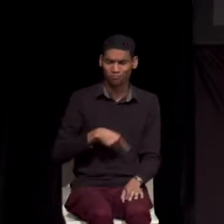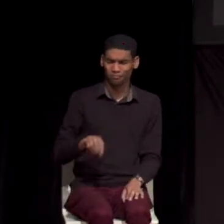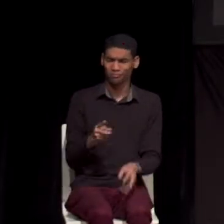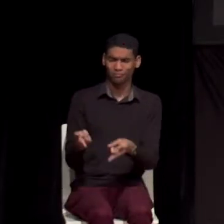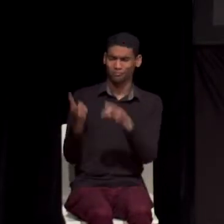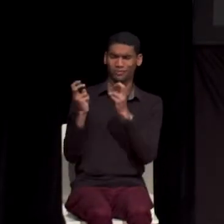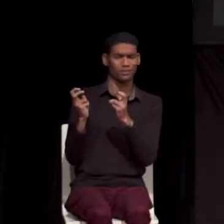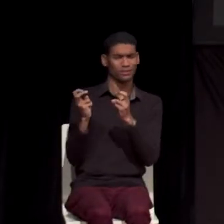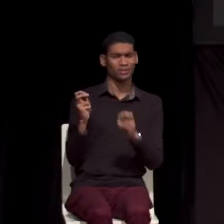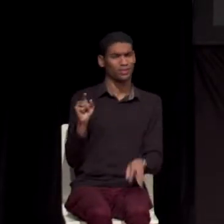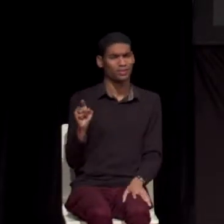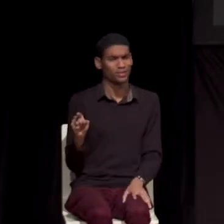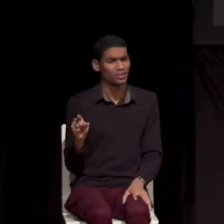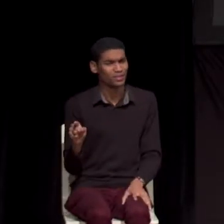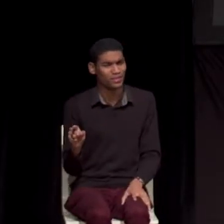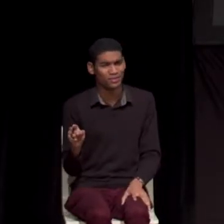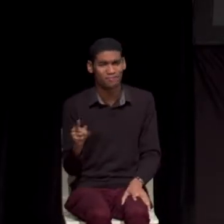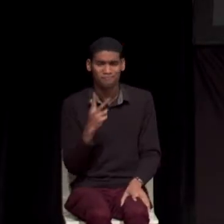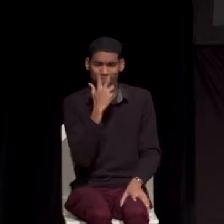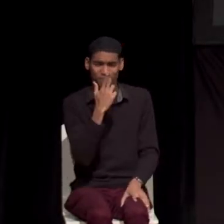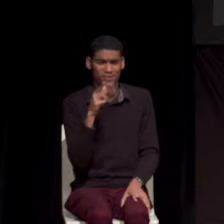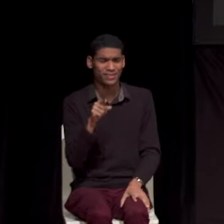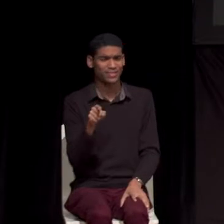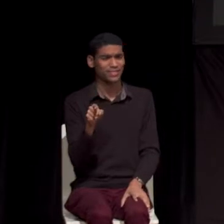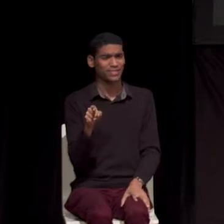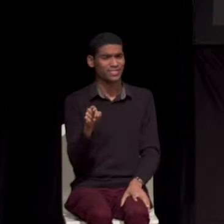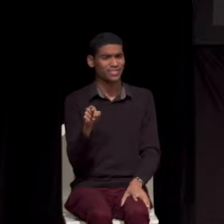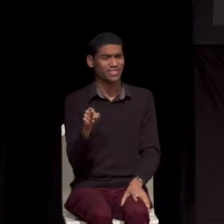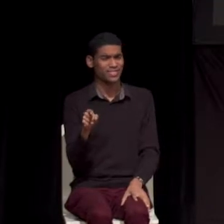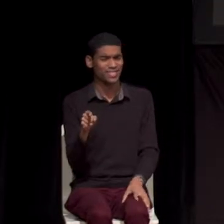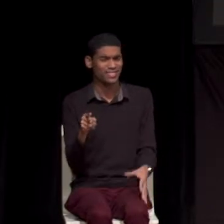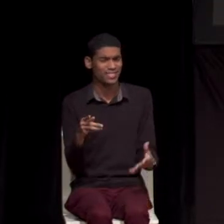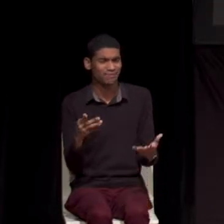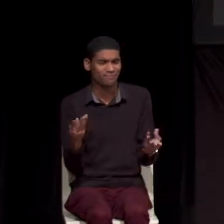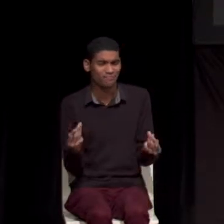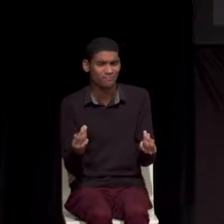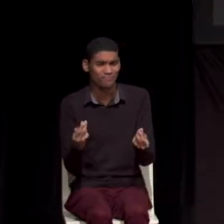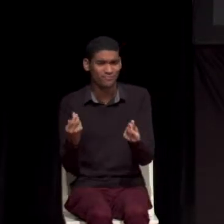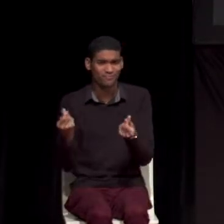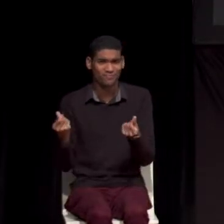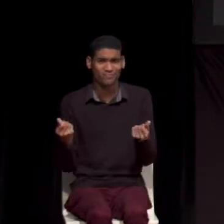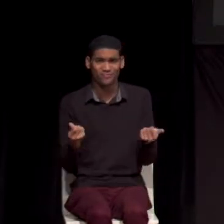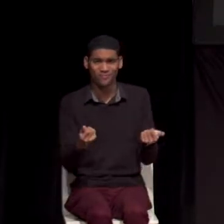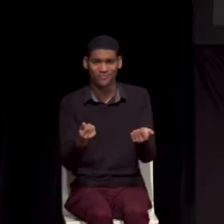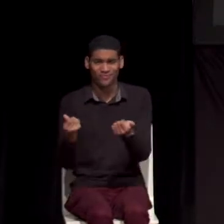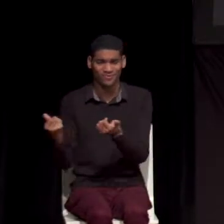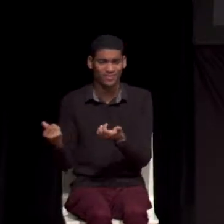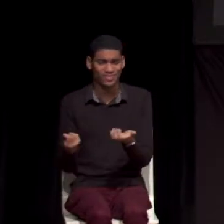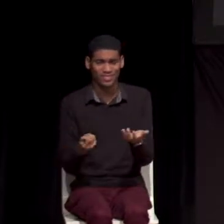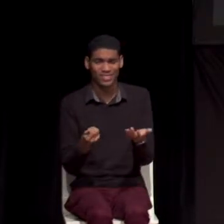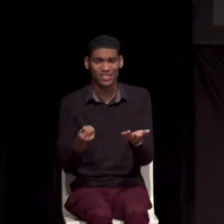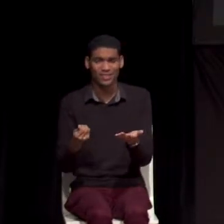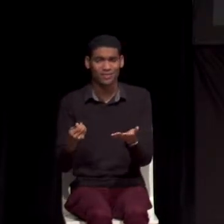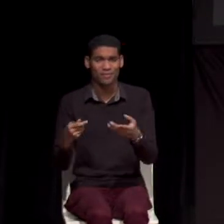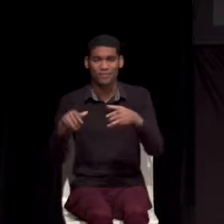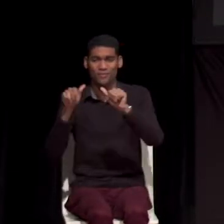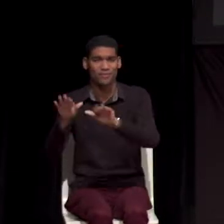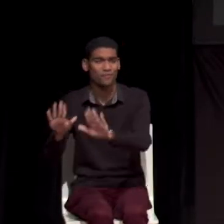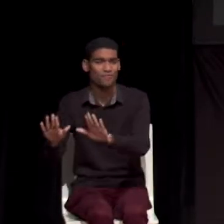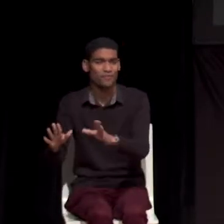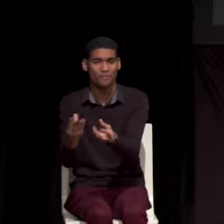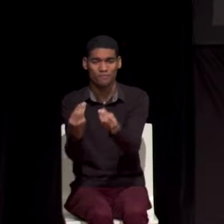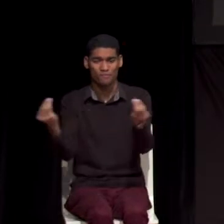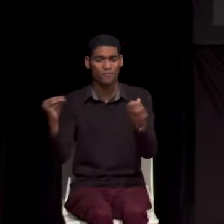que elas ficam muito ainda no campo do âmbito dos profissionais que recebem a formação. A gente tem